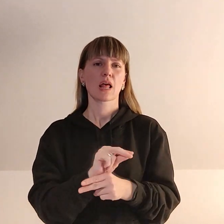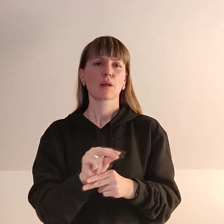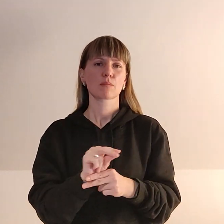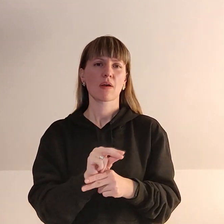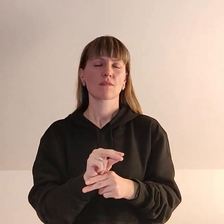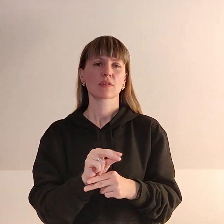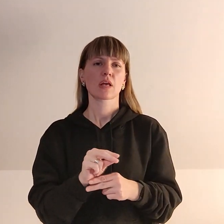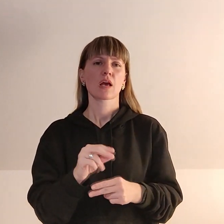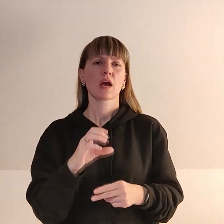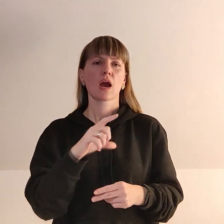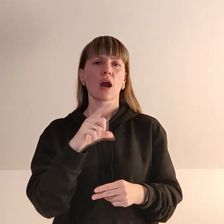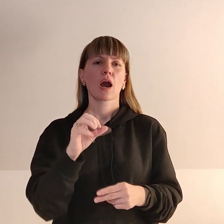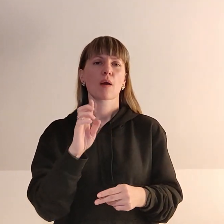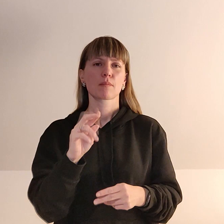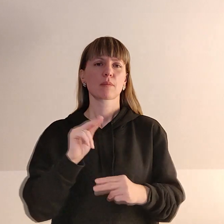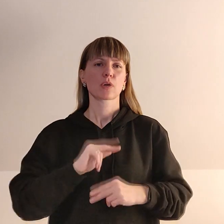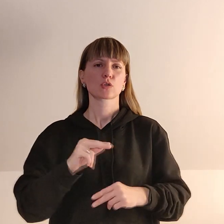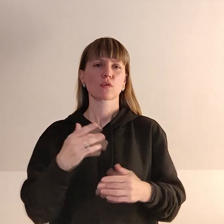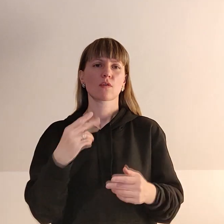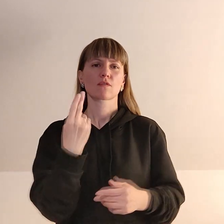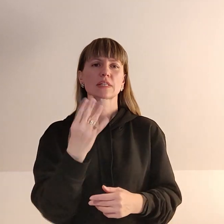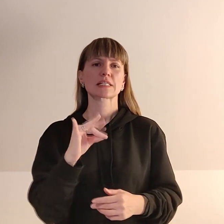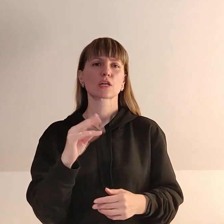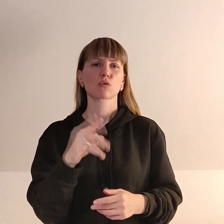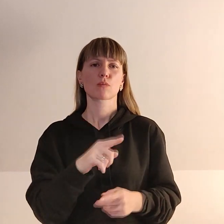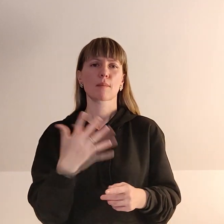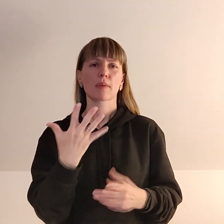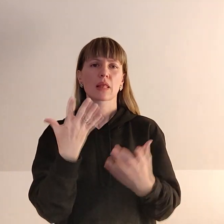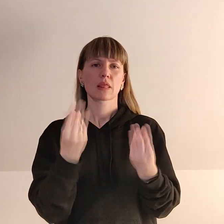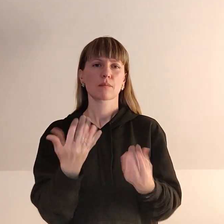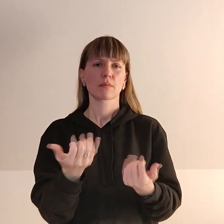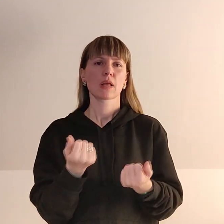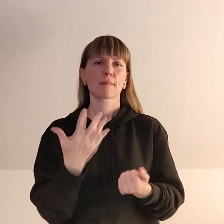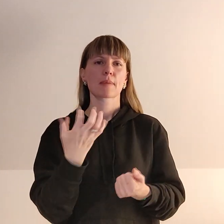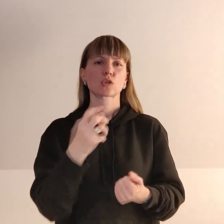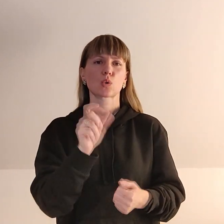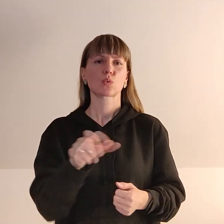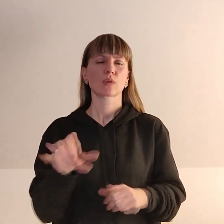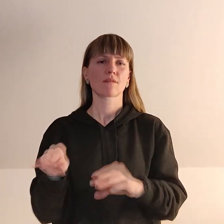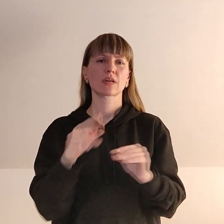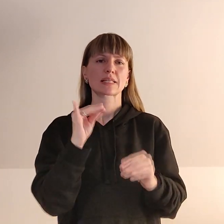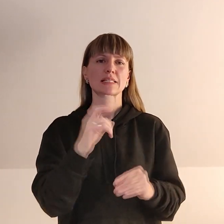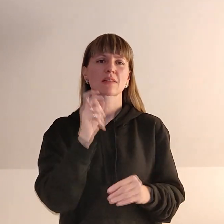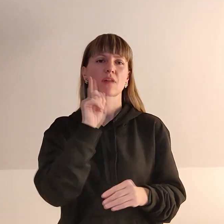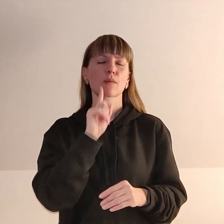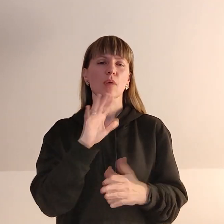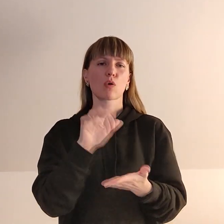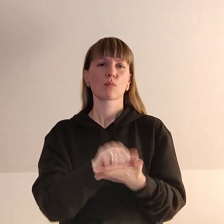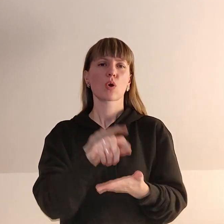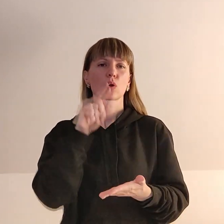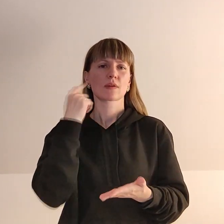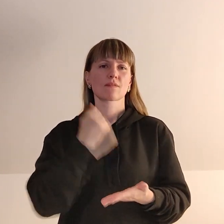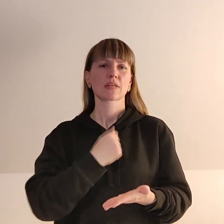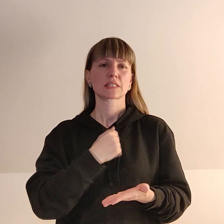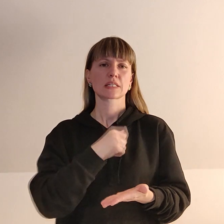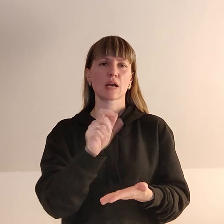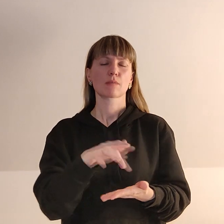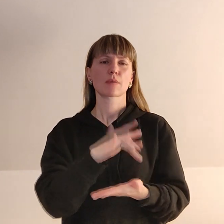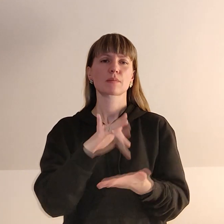Запорізькому цирку протягом 5 днів. Тут прийняли близько 500 людей, евакуйованих із тимчасово окупованих російськими військами міст Запорізької